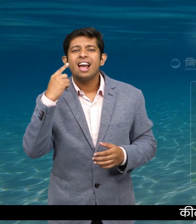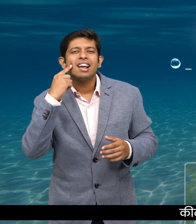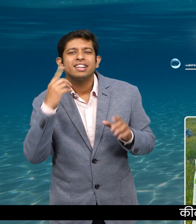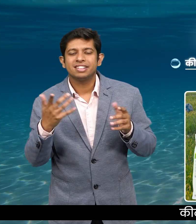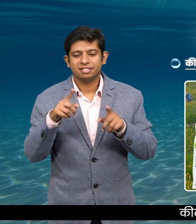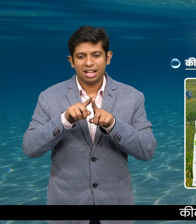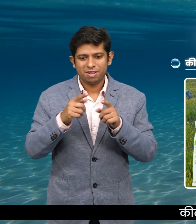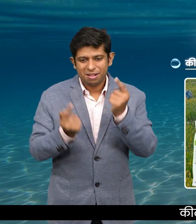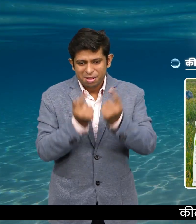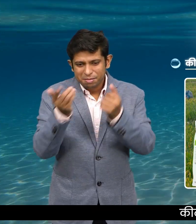कीटकनाशके,